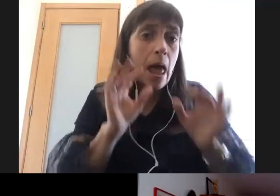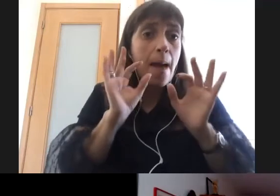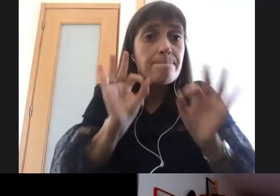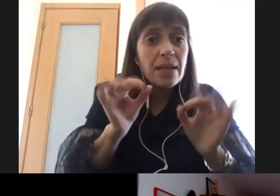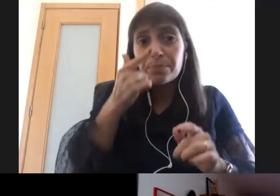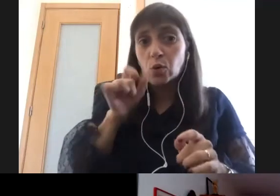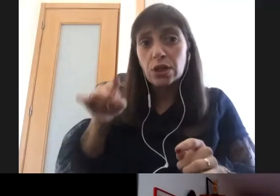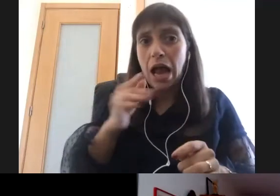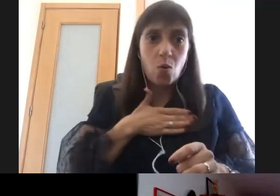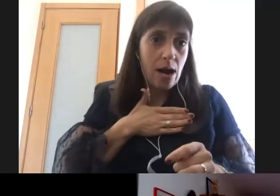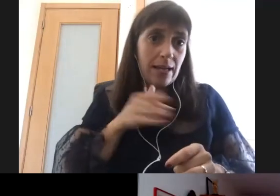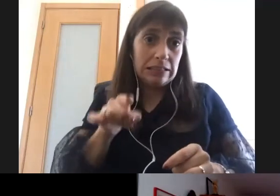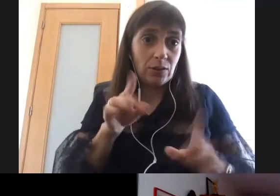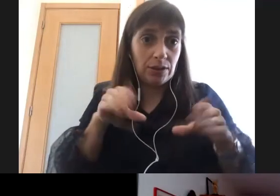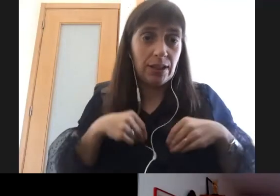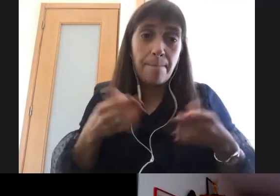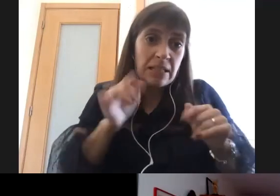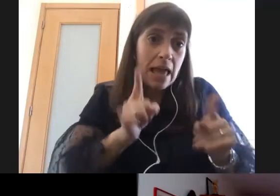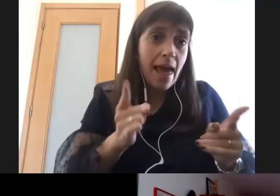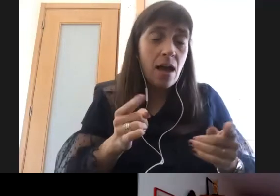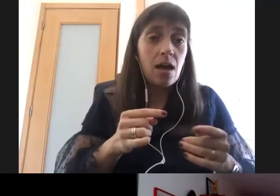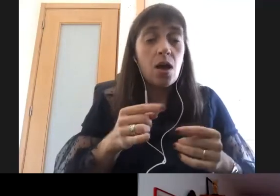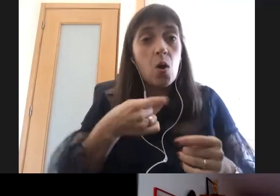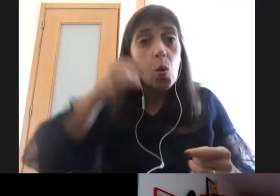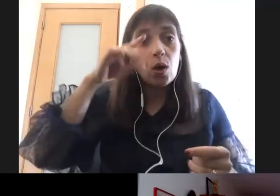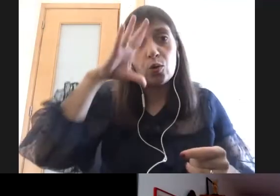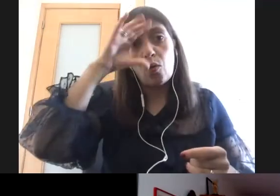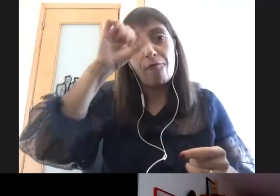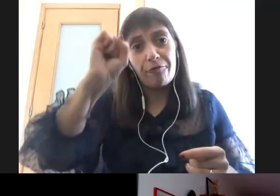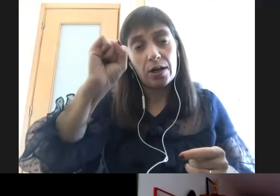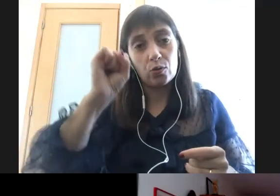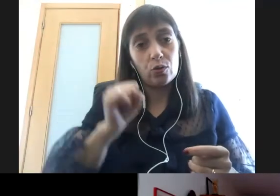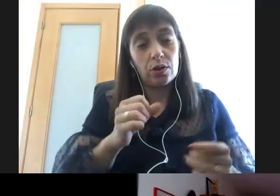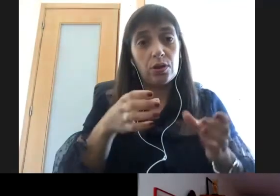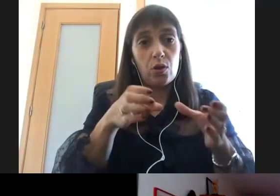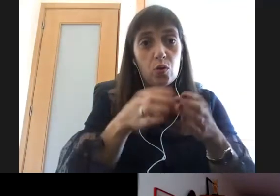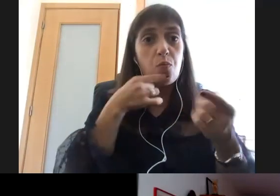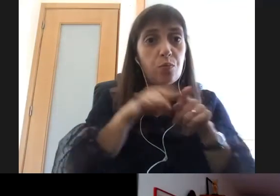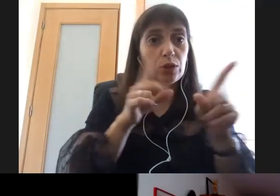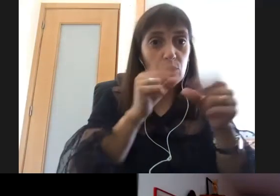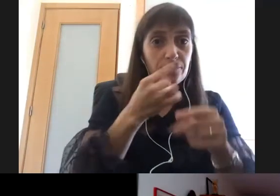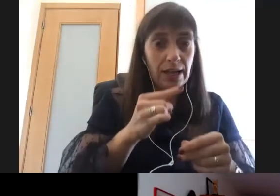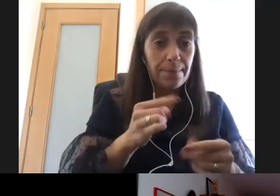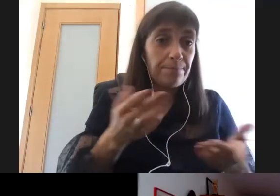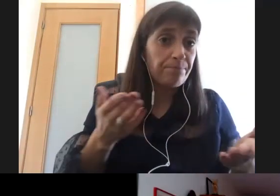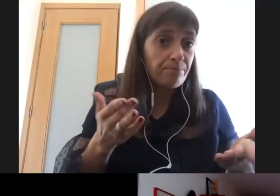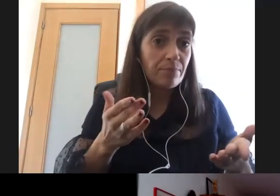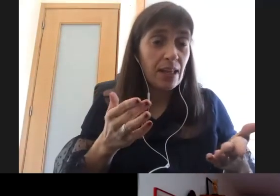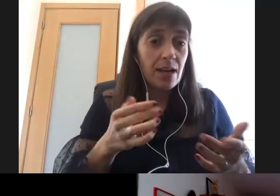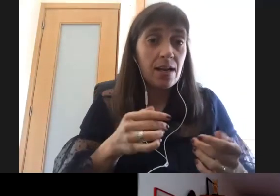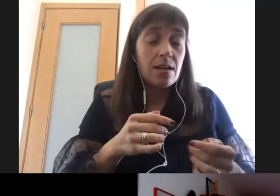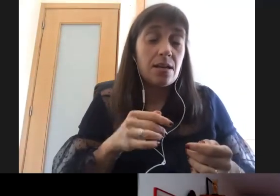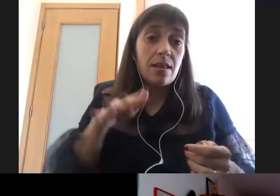o reflexo público, o único governador que o Novo tem, que é o Romeu Zema de Minas Gerais, é um dos poucos